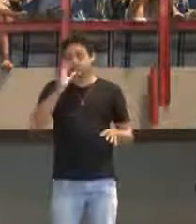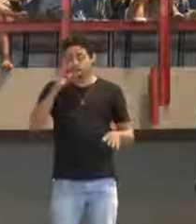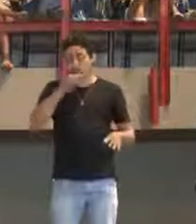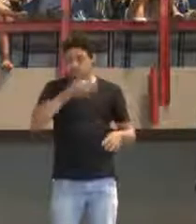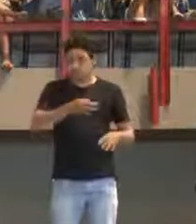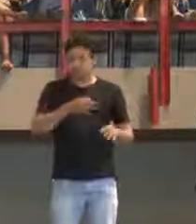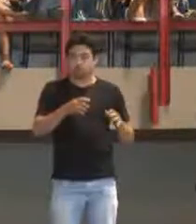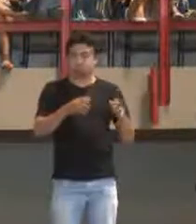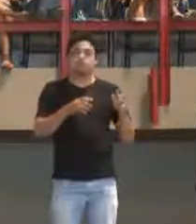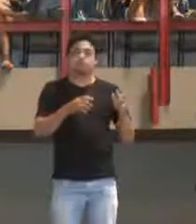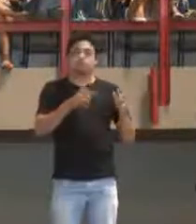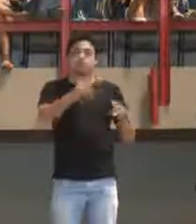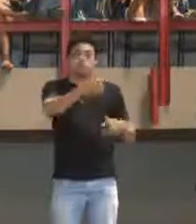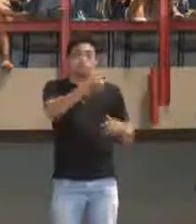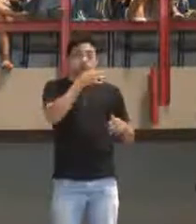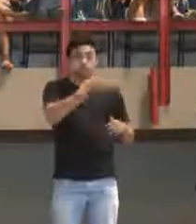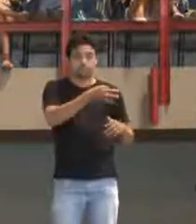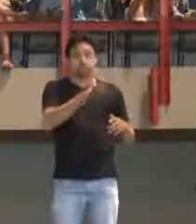2?